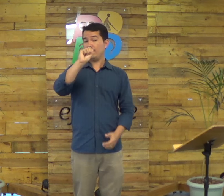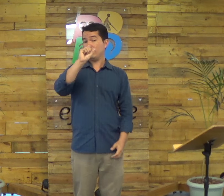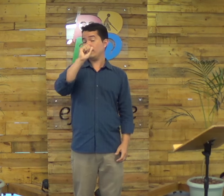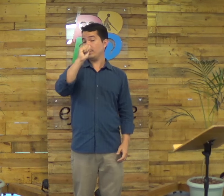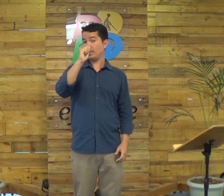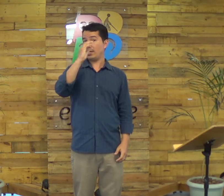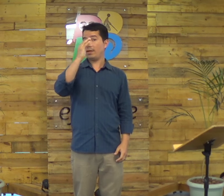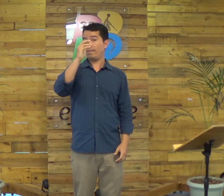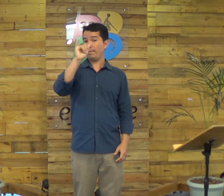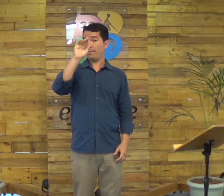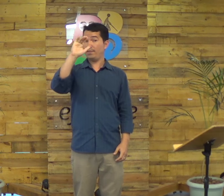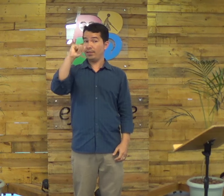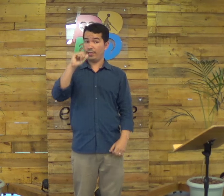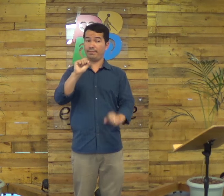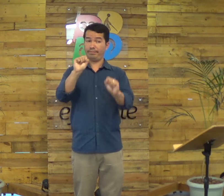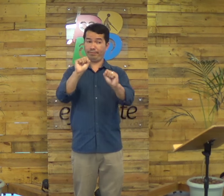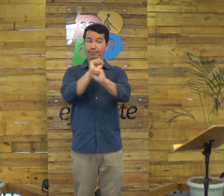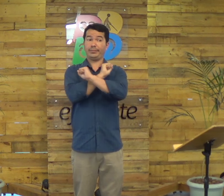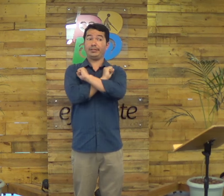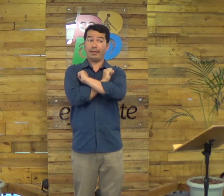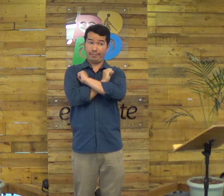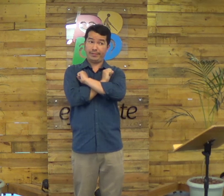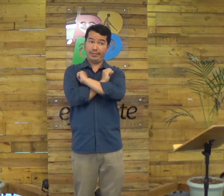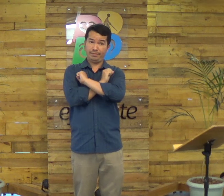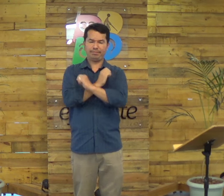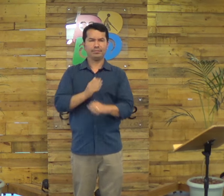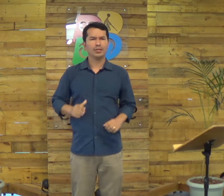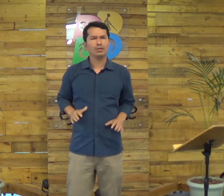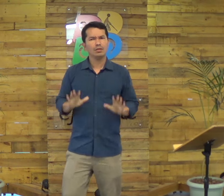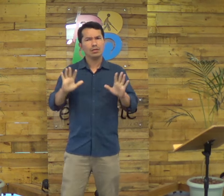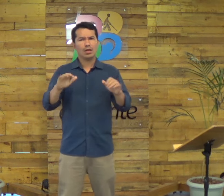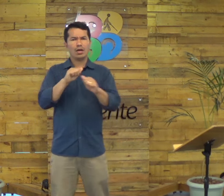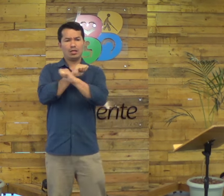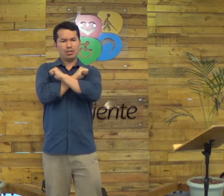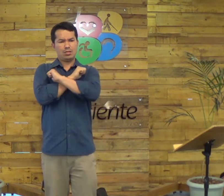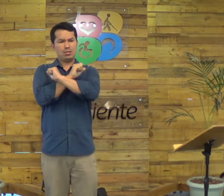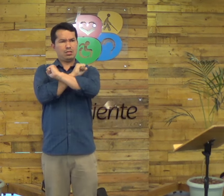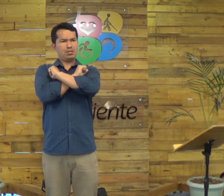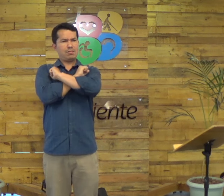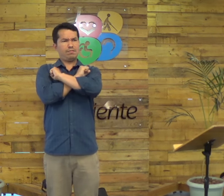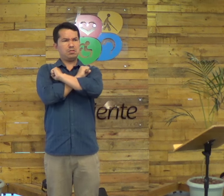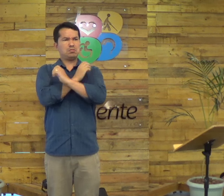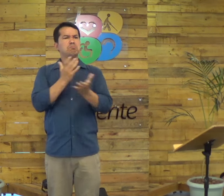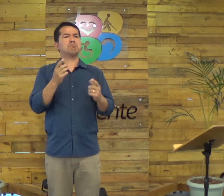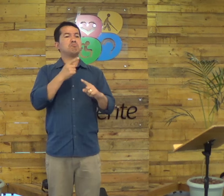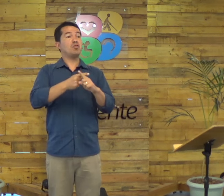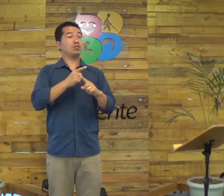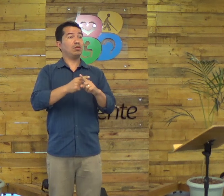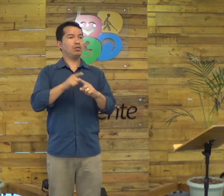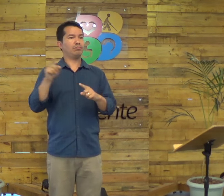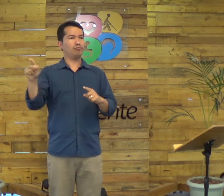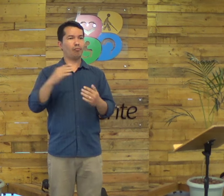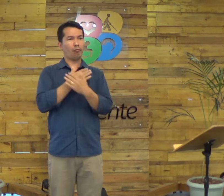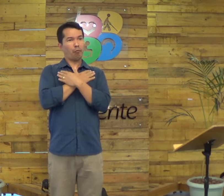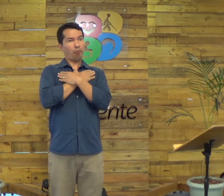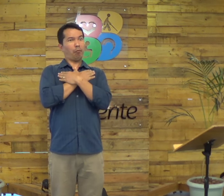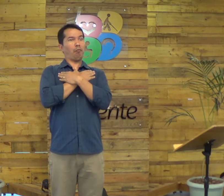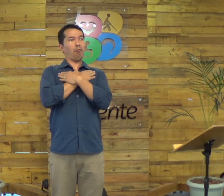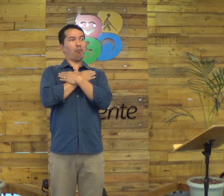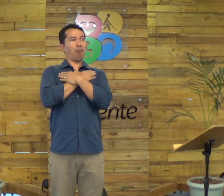que era casado com a Safira, né? Esses são os sinais. o que esse casal ensina para a gente,